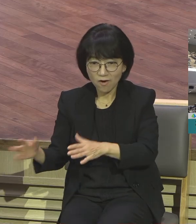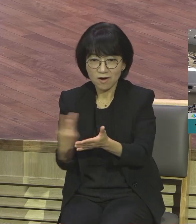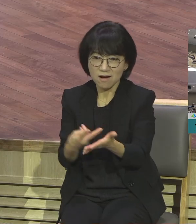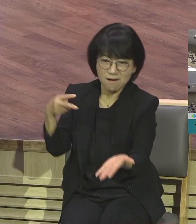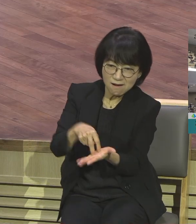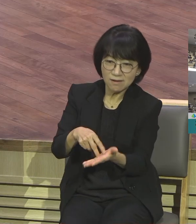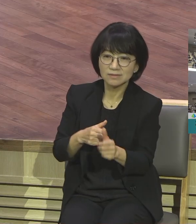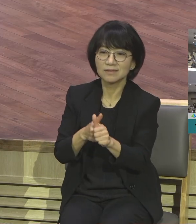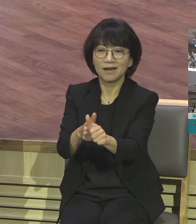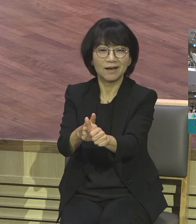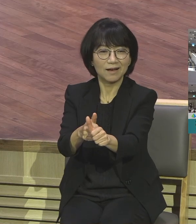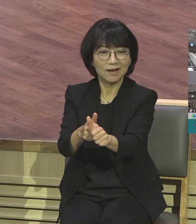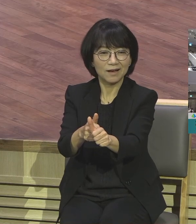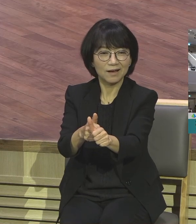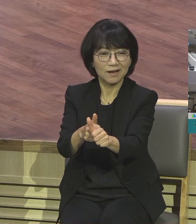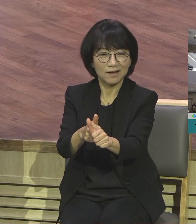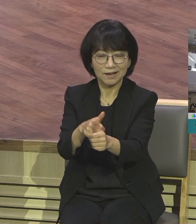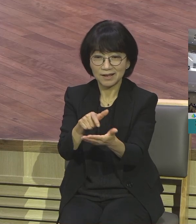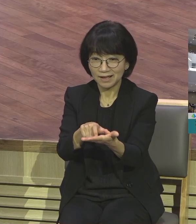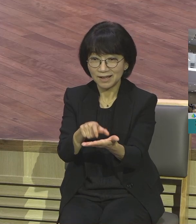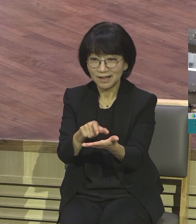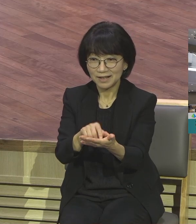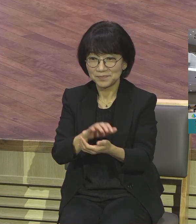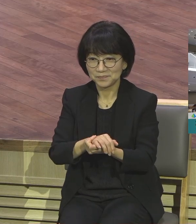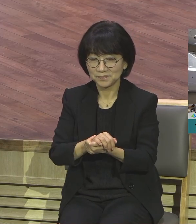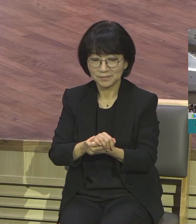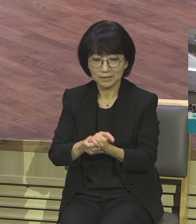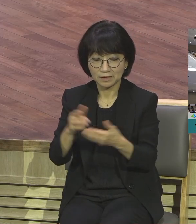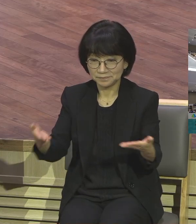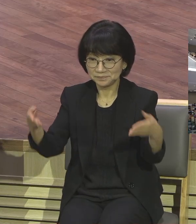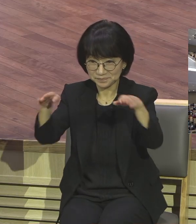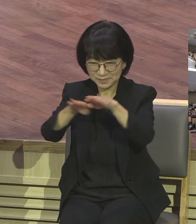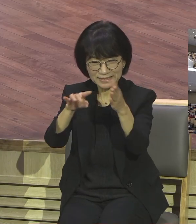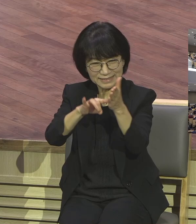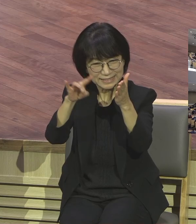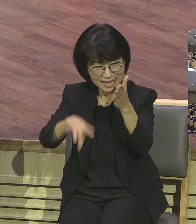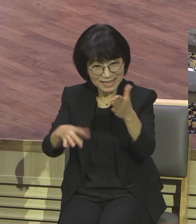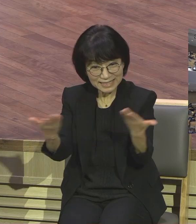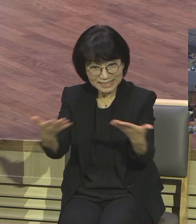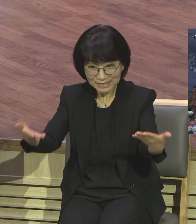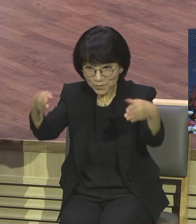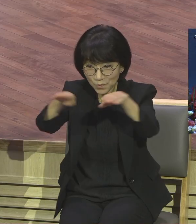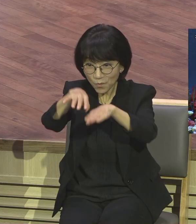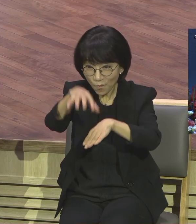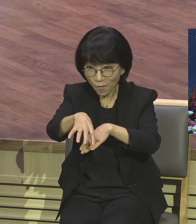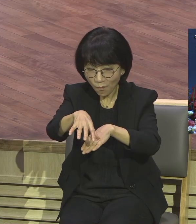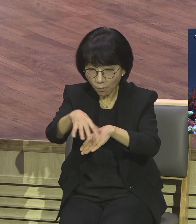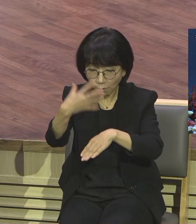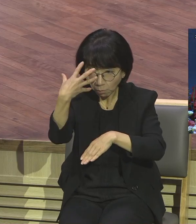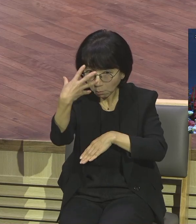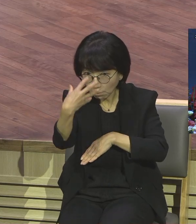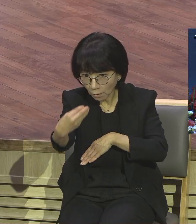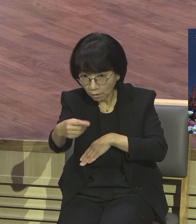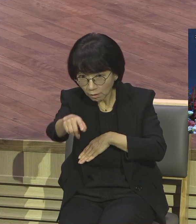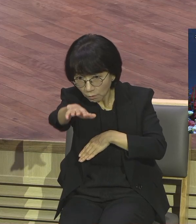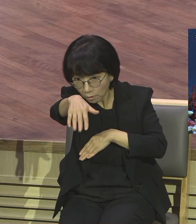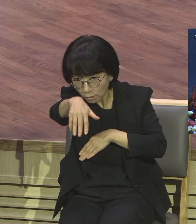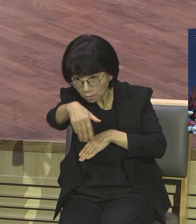따르니라. 세관에 예수님 들어가셨던가 봐. 세관에 들어가서 너 날